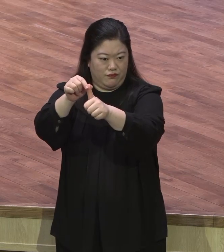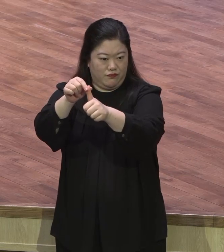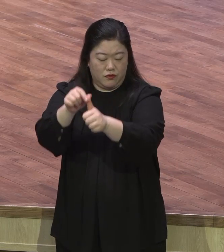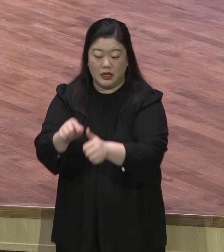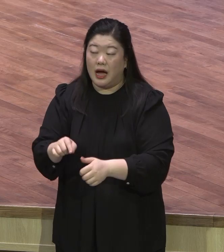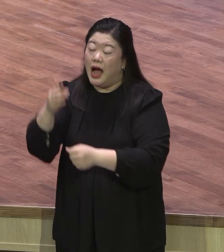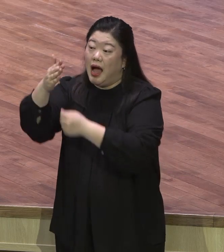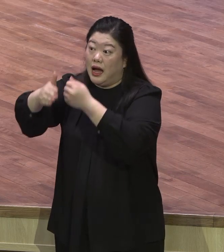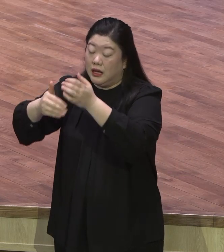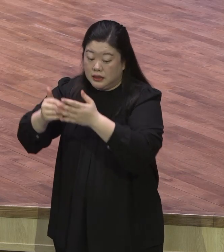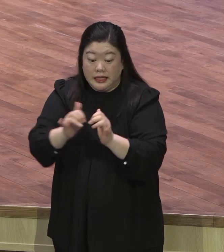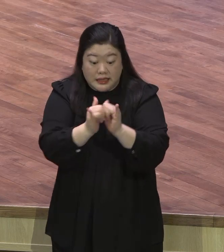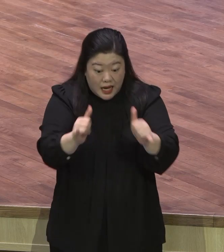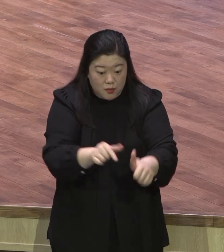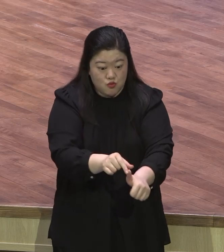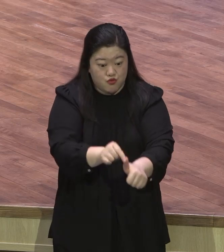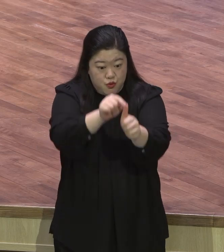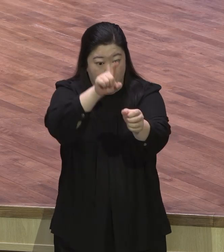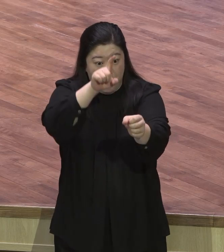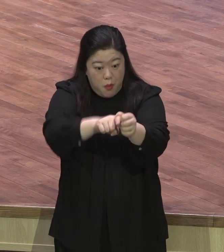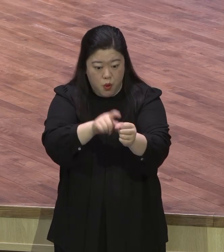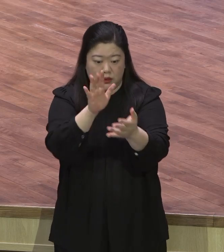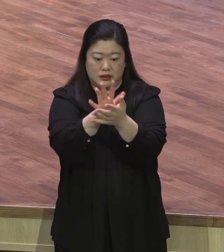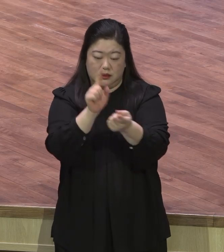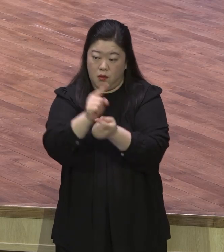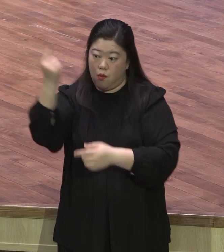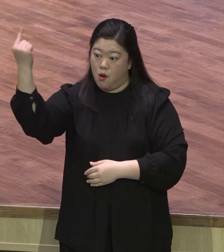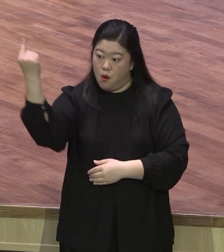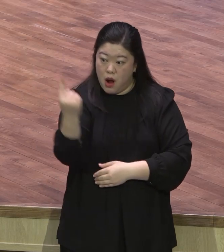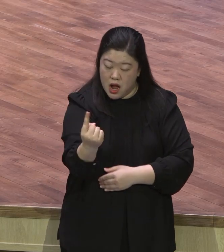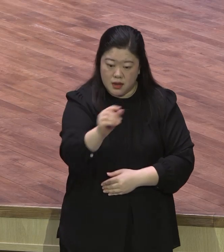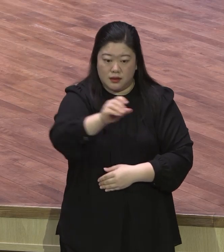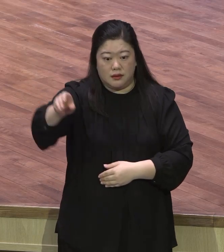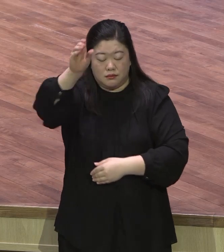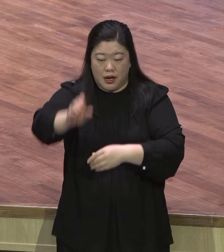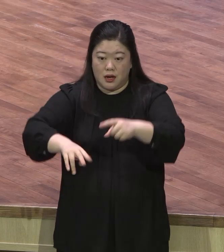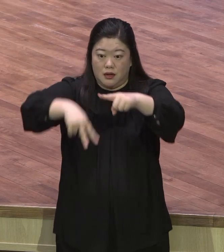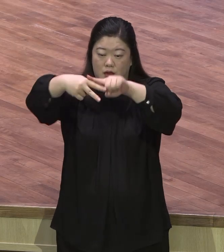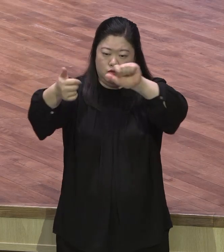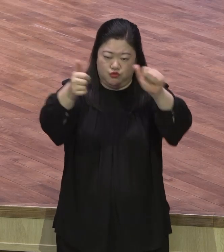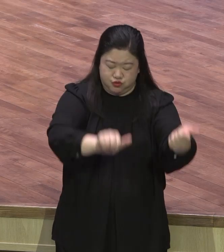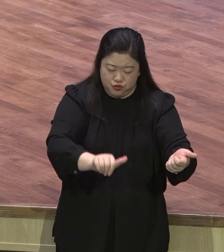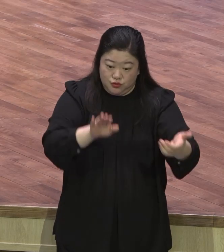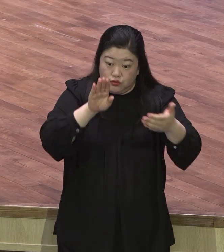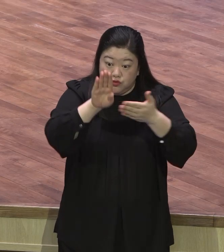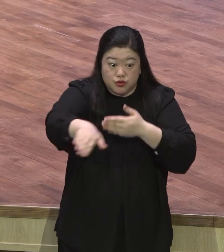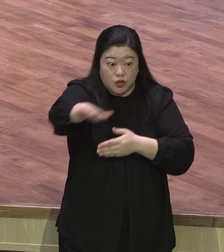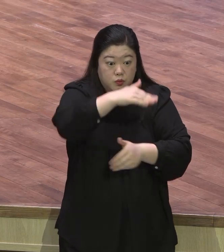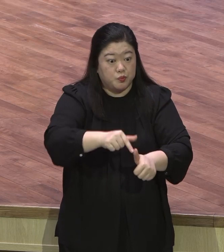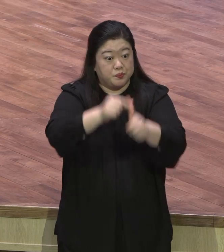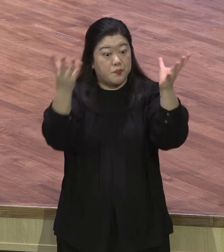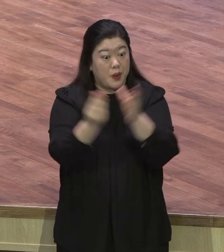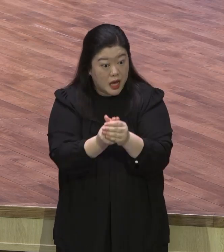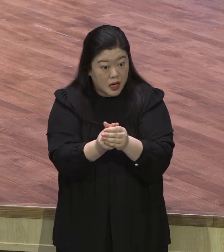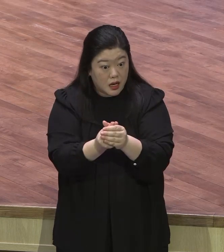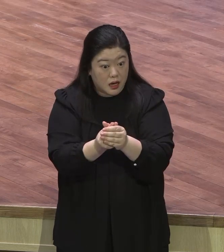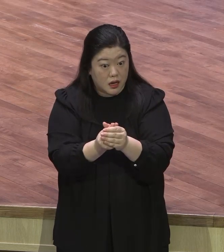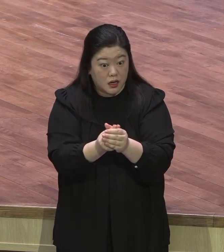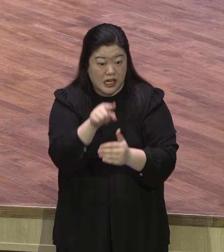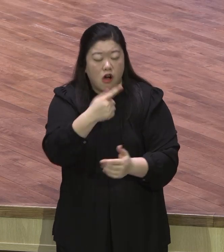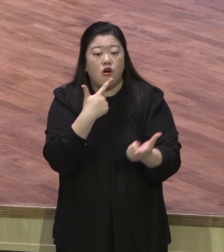이 땅에 오셨고 그것이 바로 영혼 구원의 있음을 분명히 밝히고 있어요 하나님 뜻이 뭐라고요 영혼 구원이에요